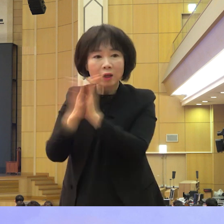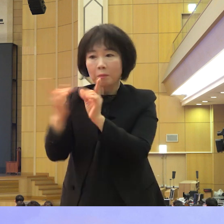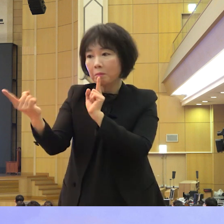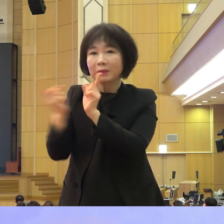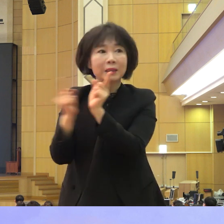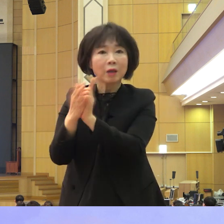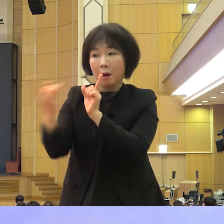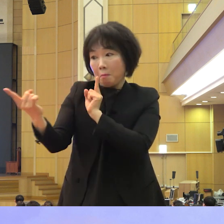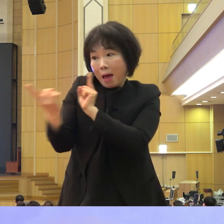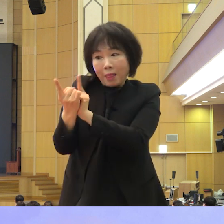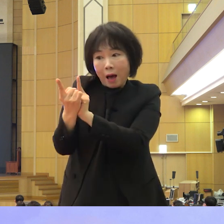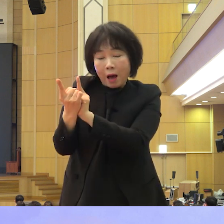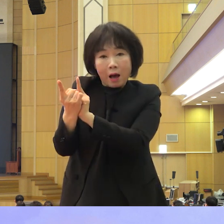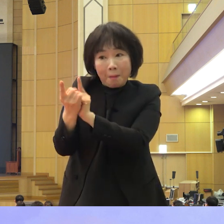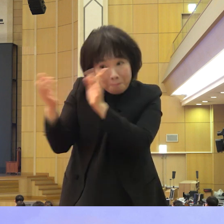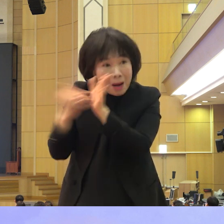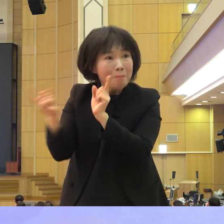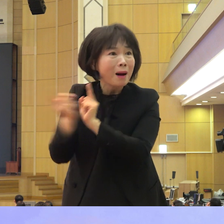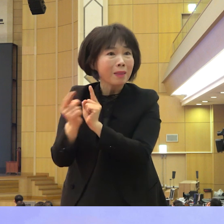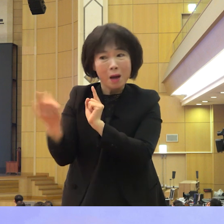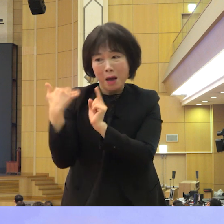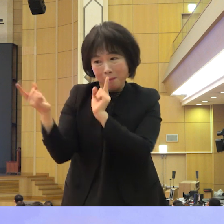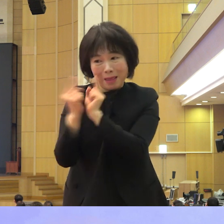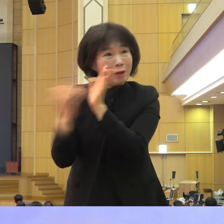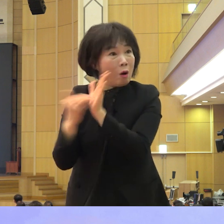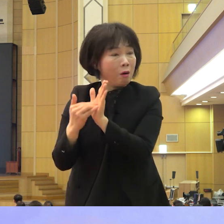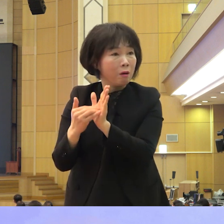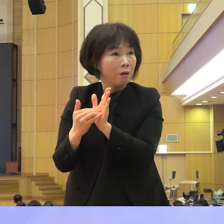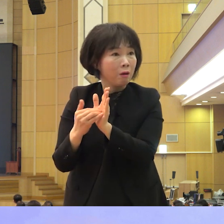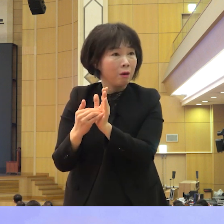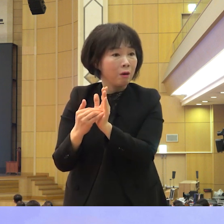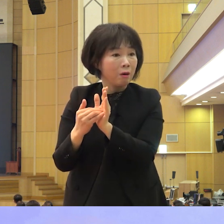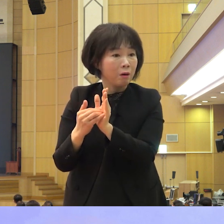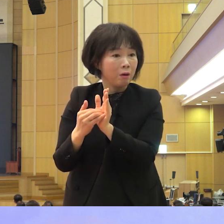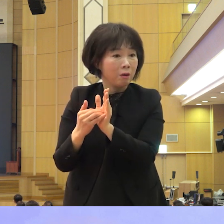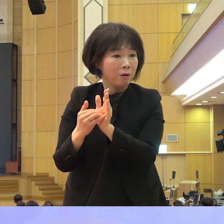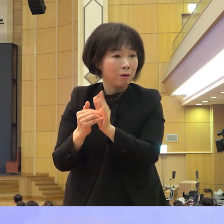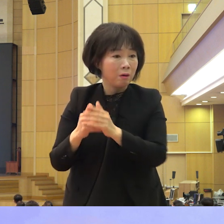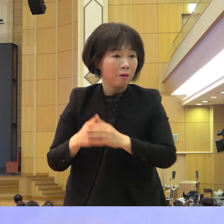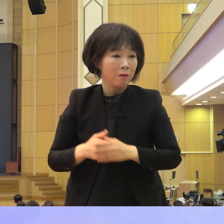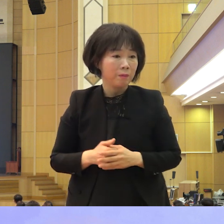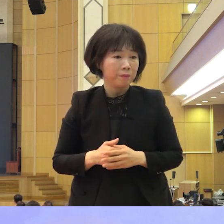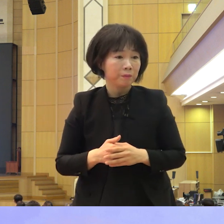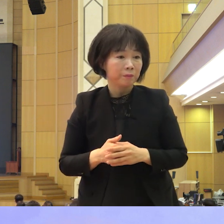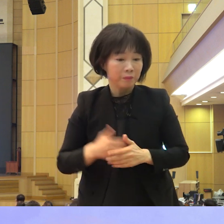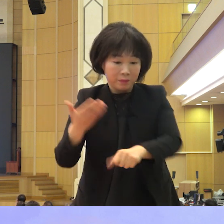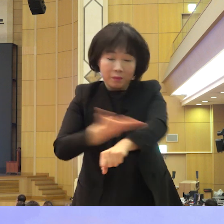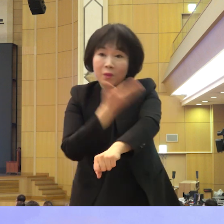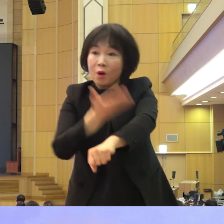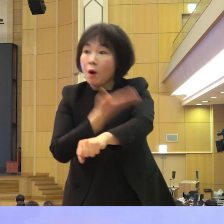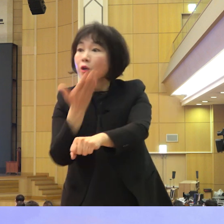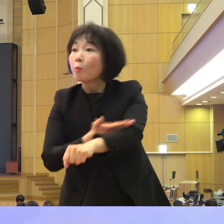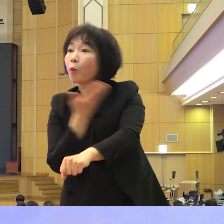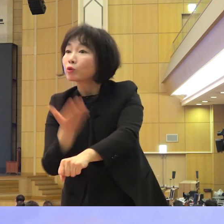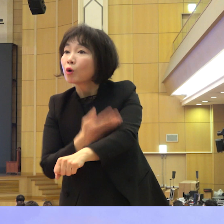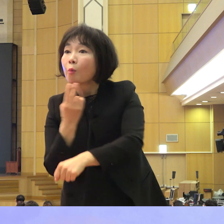빌립이 우리가 만나봤다 이거예요. 요셉의 아들 나사렛 예수니라.